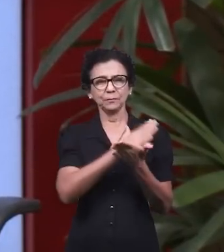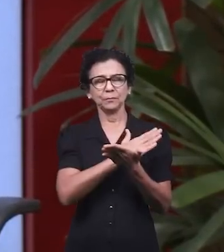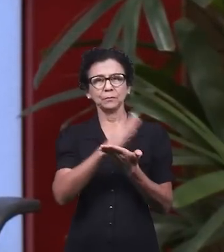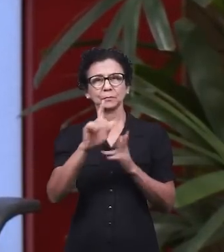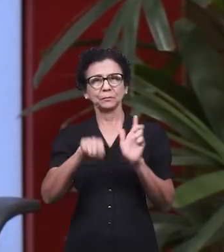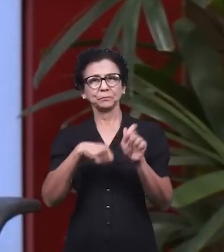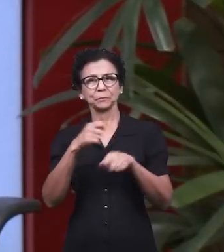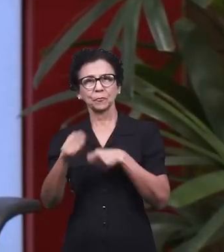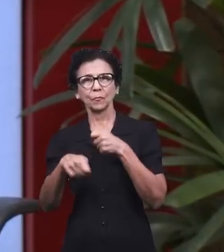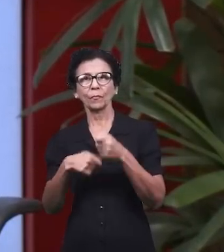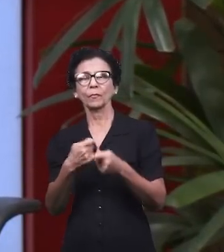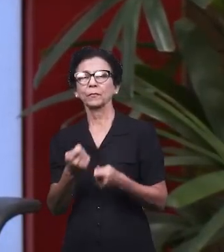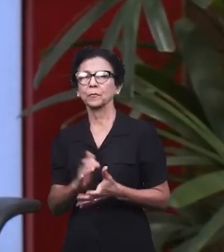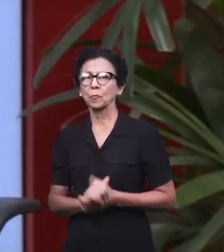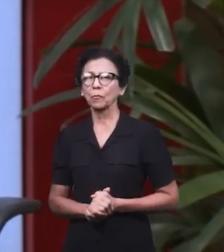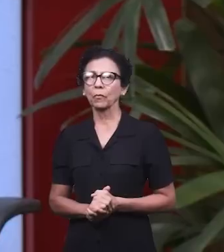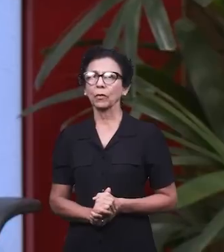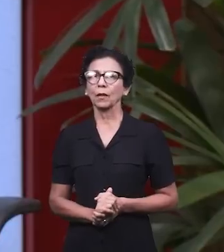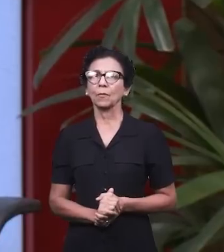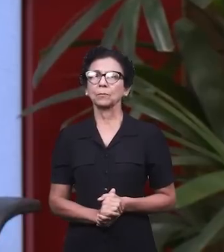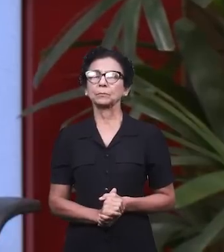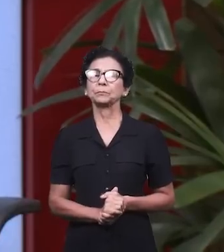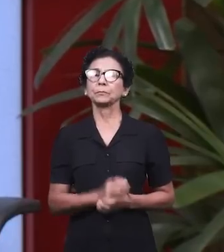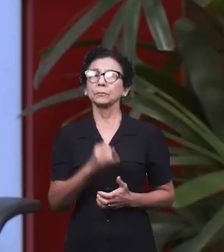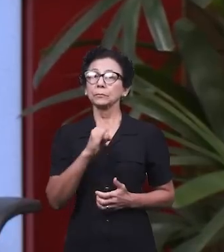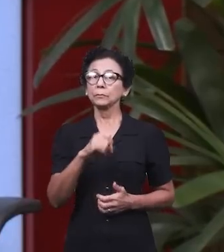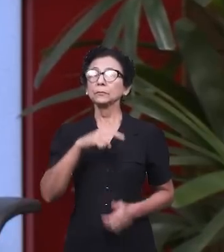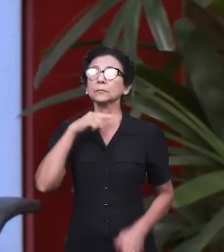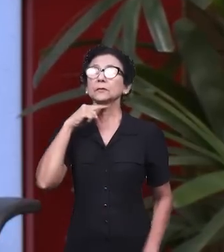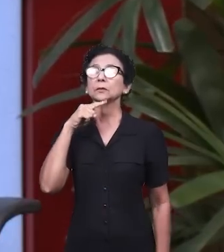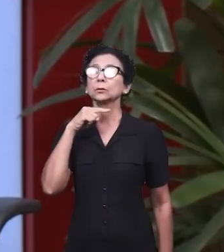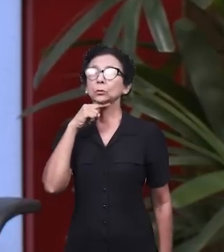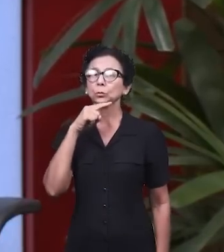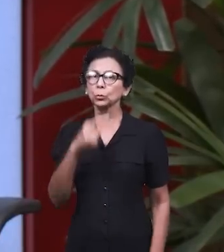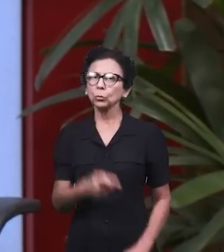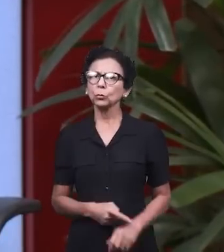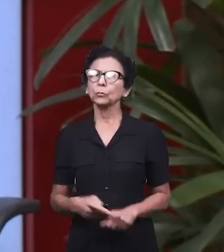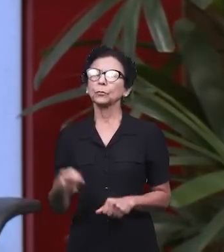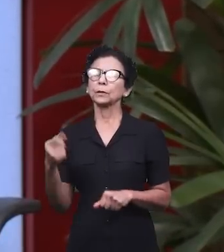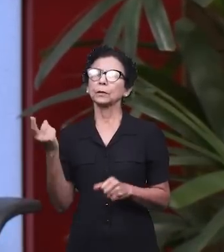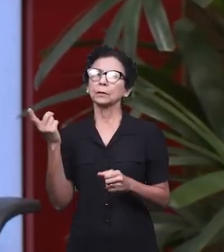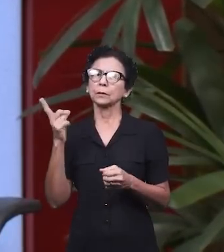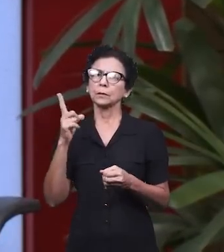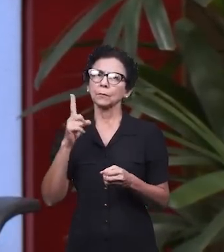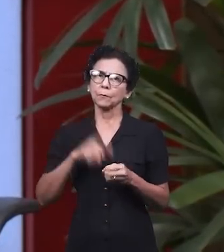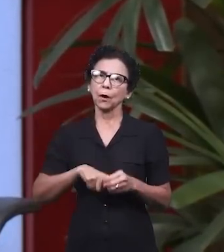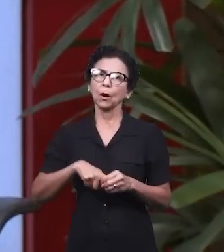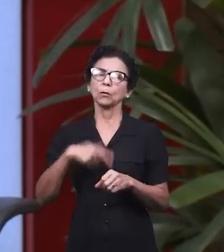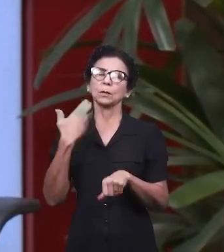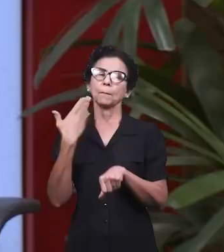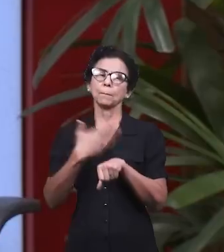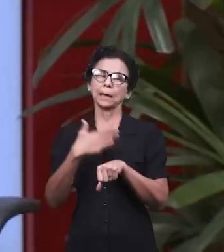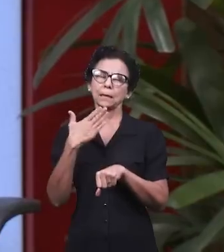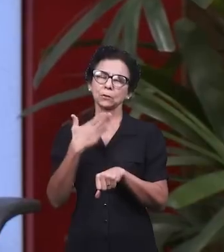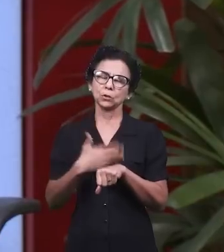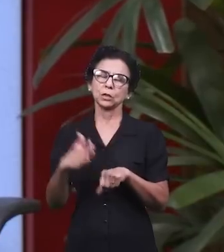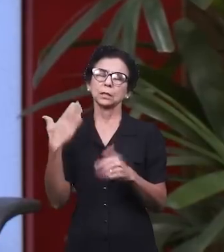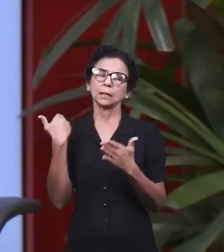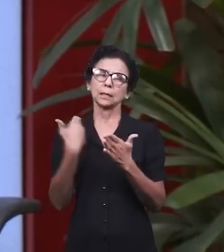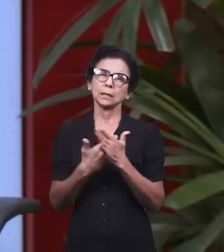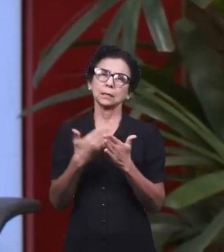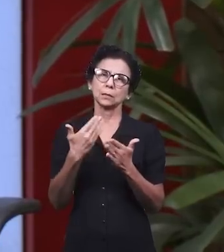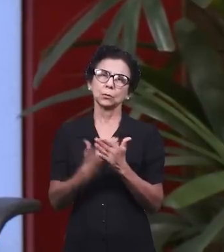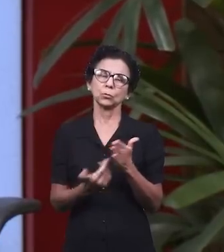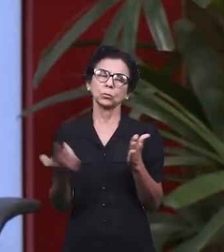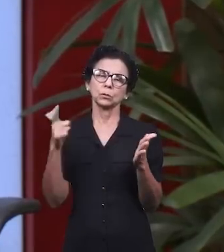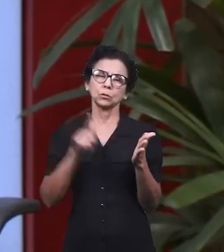dito no programa anterior, sempre que tiver dúvida, volta, pratica, estude, vê de novo. Os